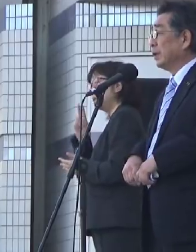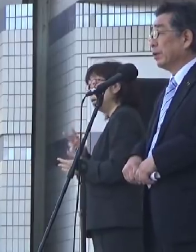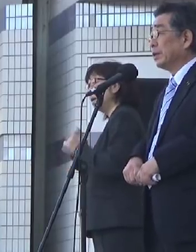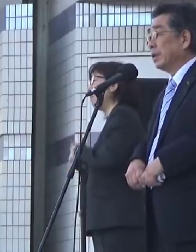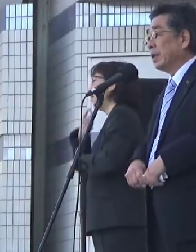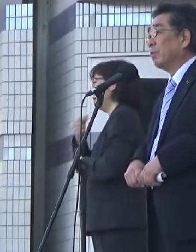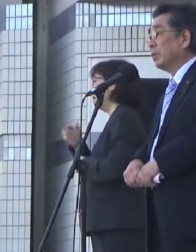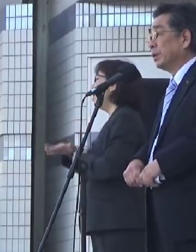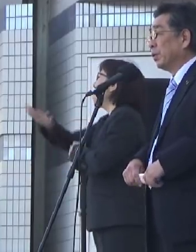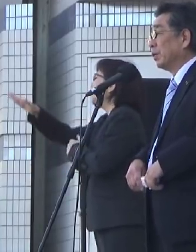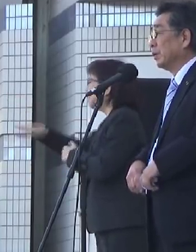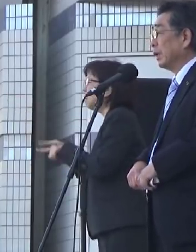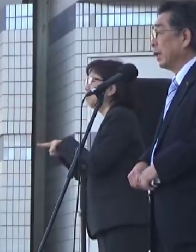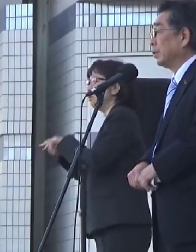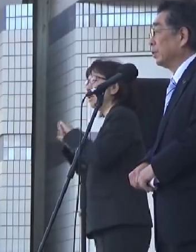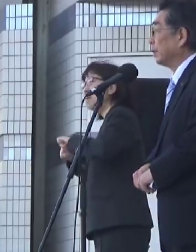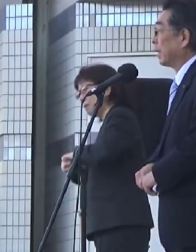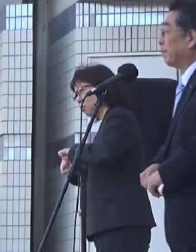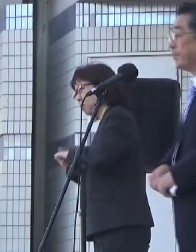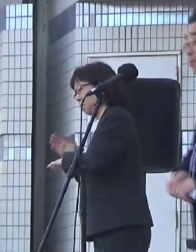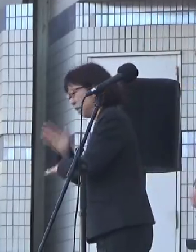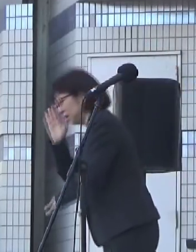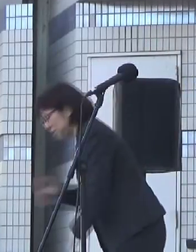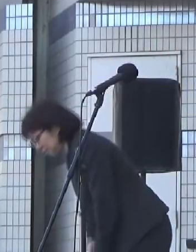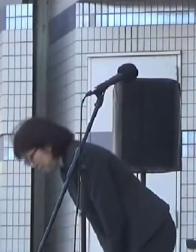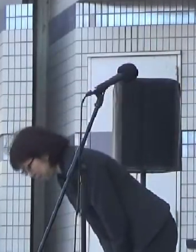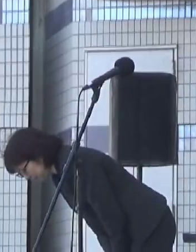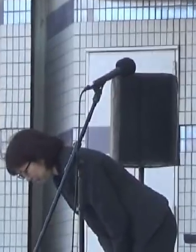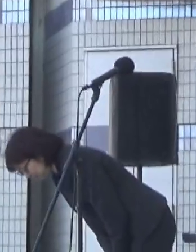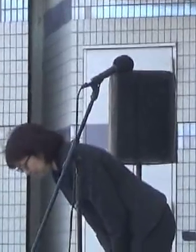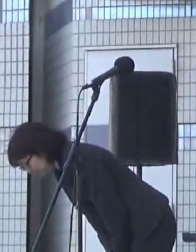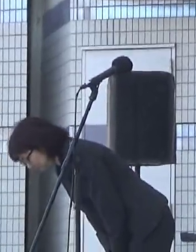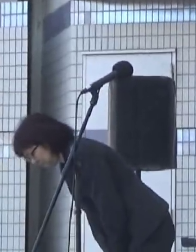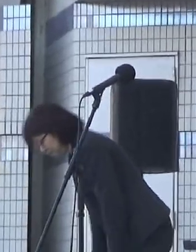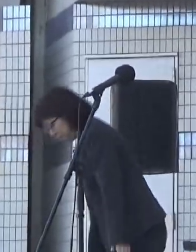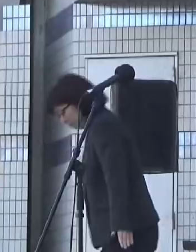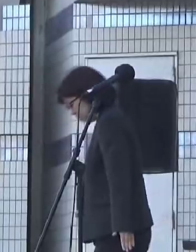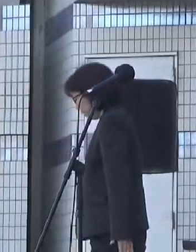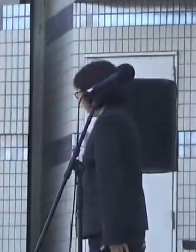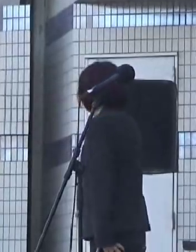一緒に手を携えて頑張りましょう。ありがとうございました。